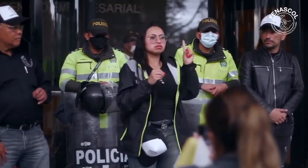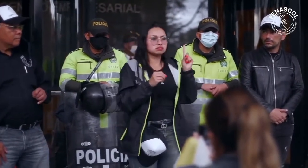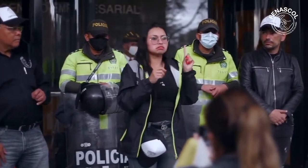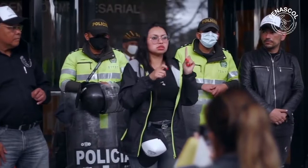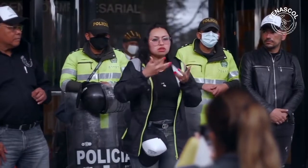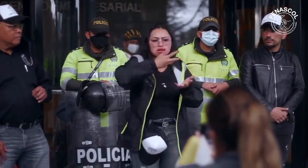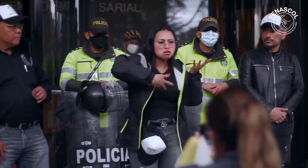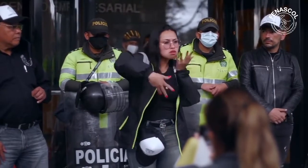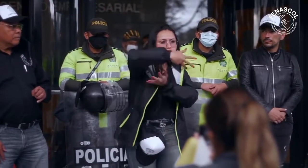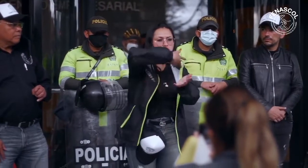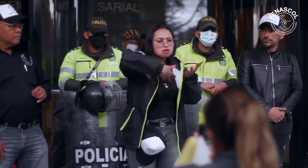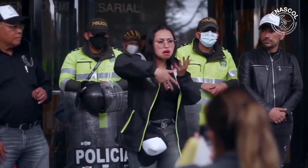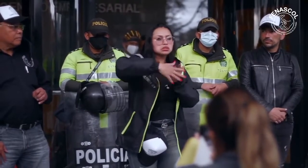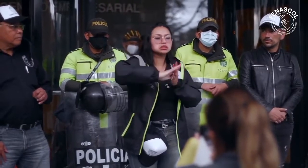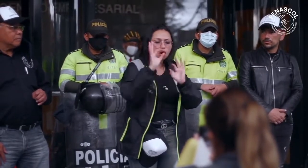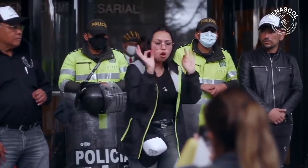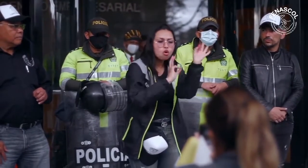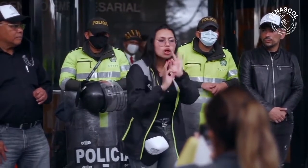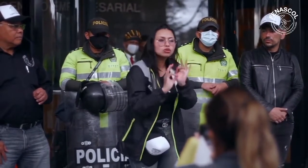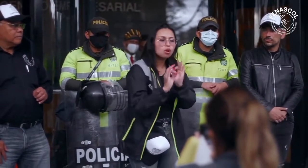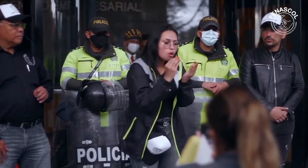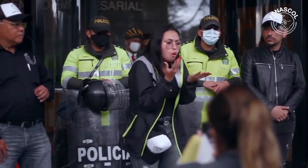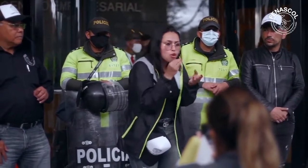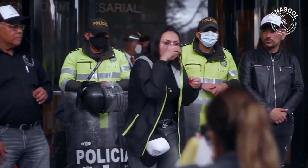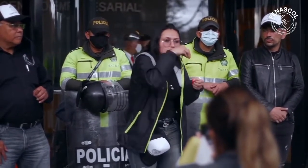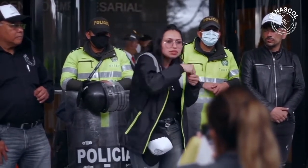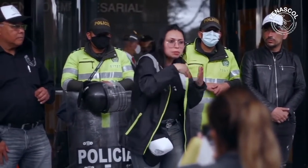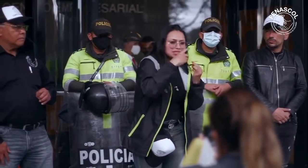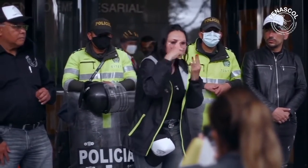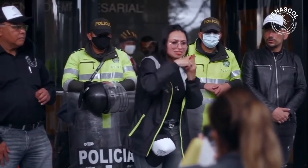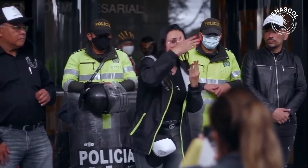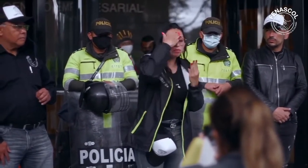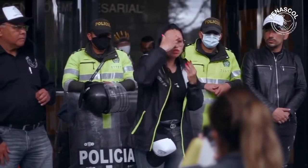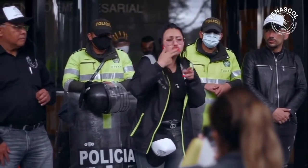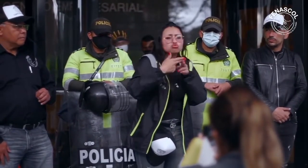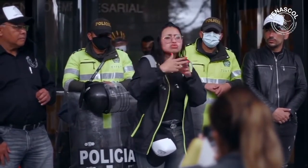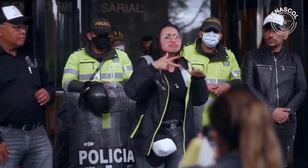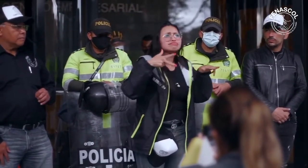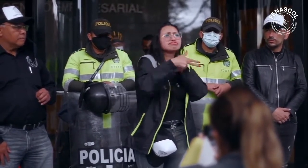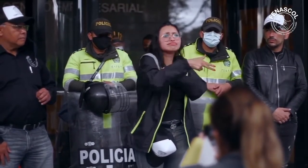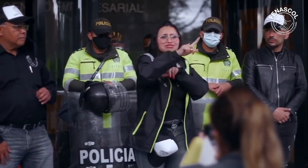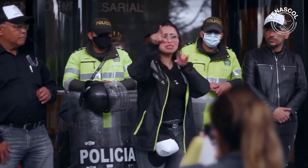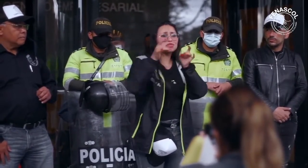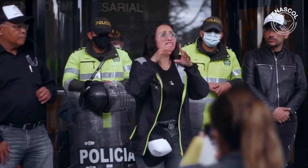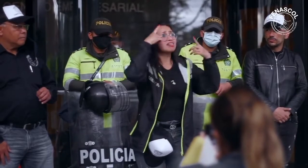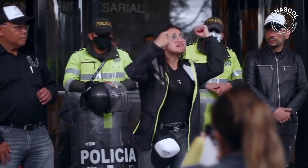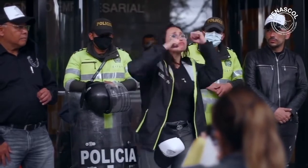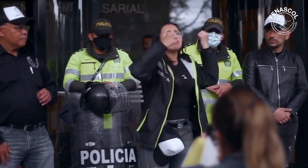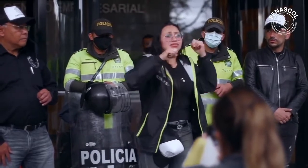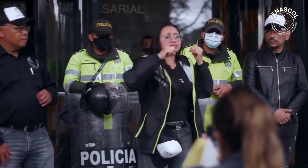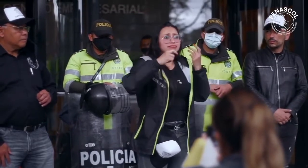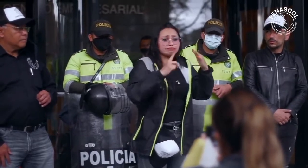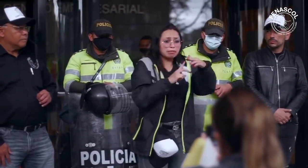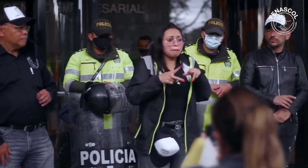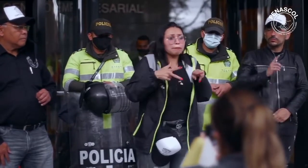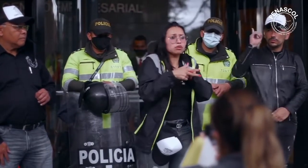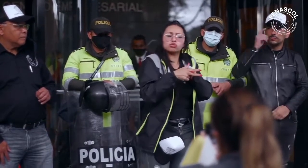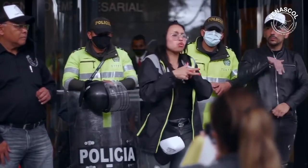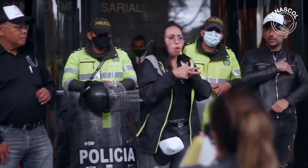como FENASCOL reunidos prontamente en estas mesas de trabajo, porque sabemos que a algunos se les va a terminar la vigencia del pase o de la